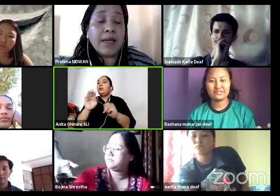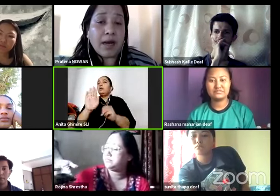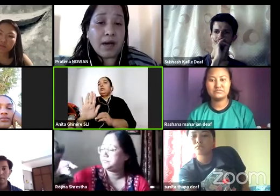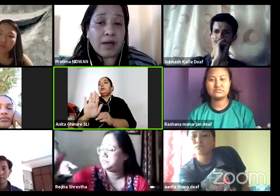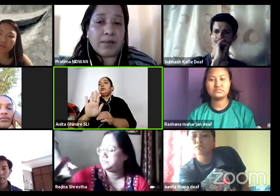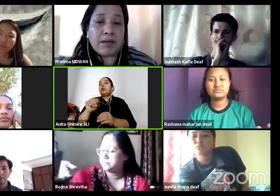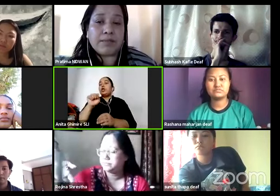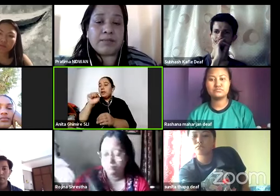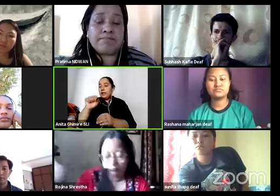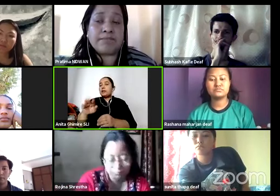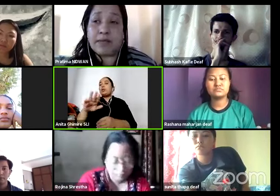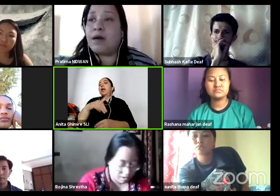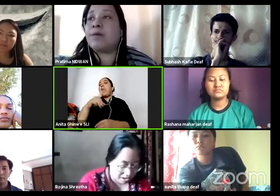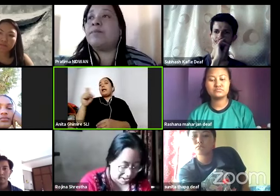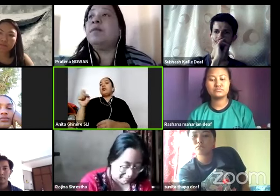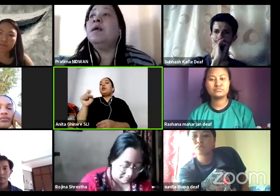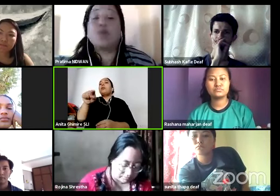एकदमै